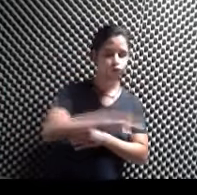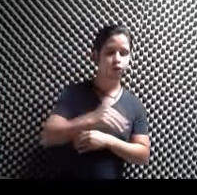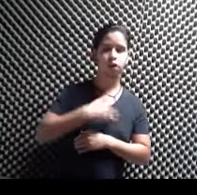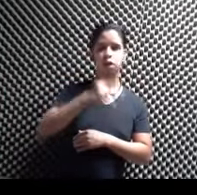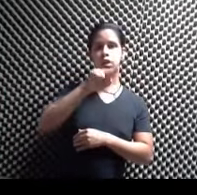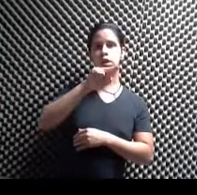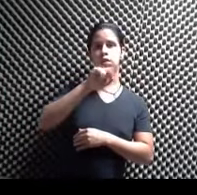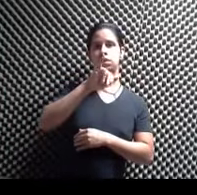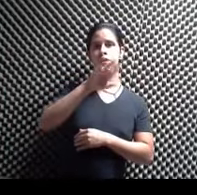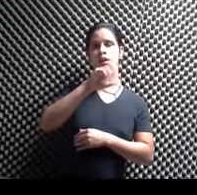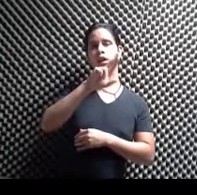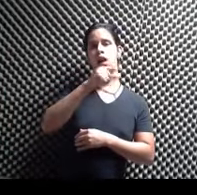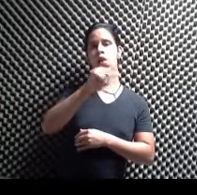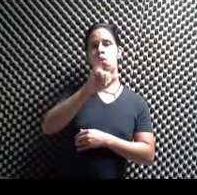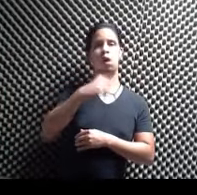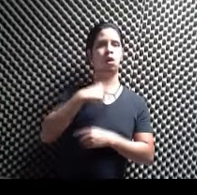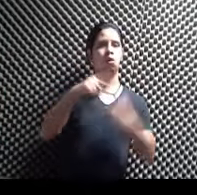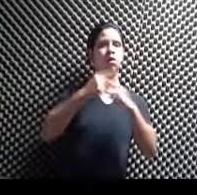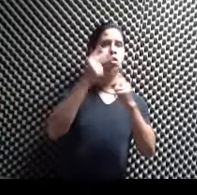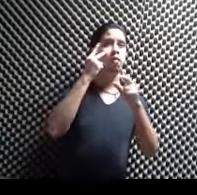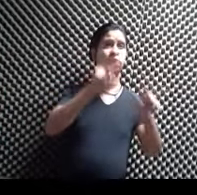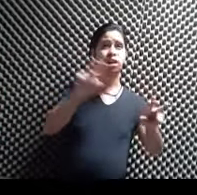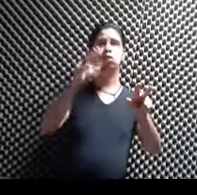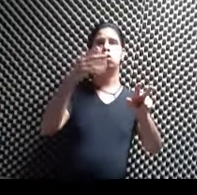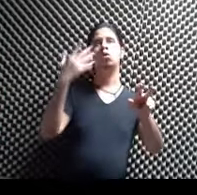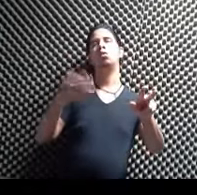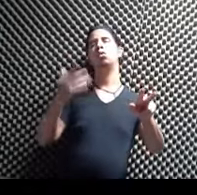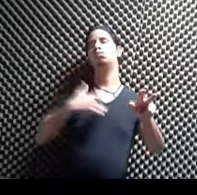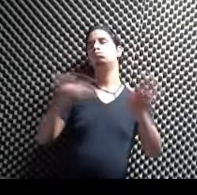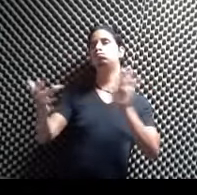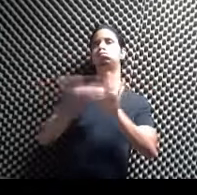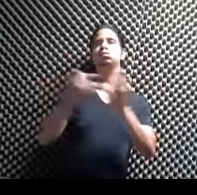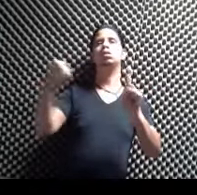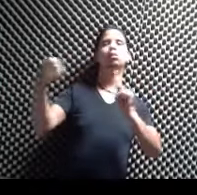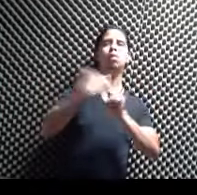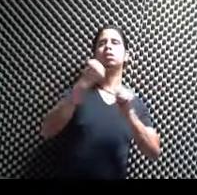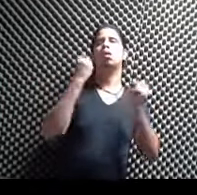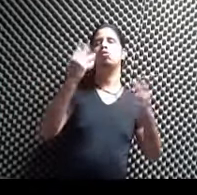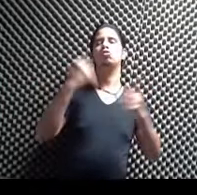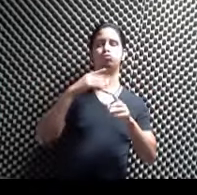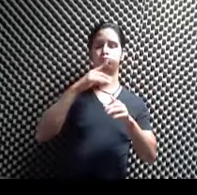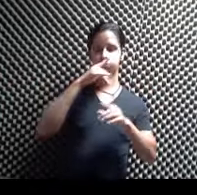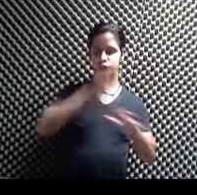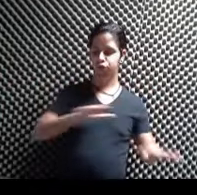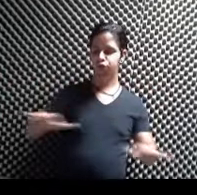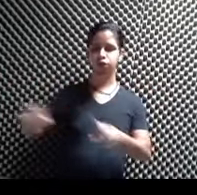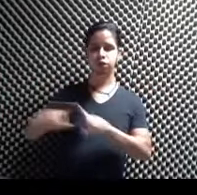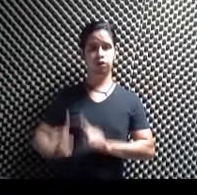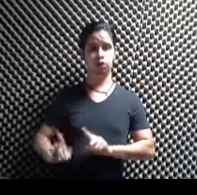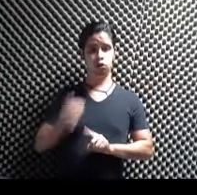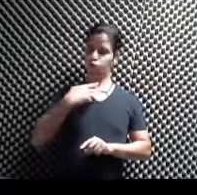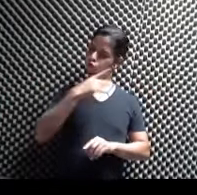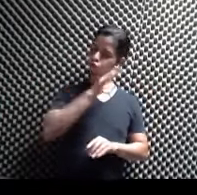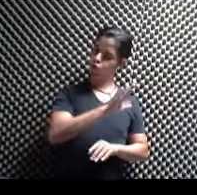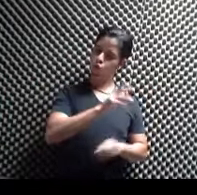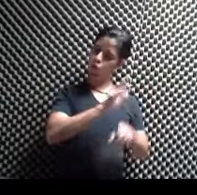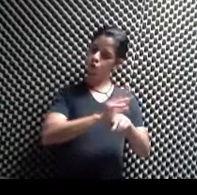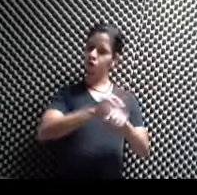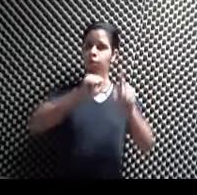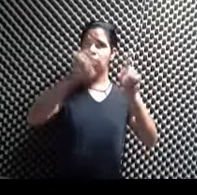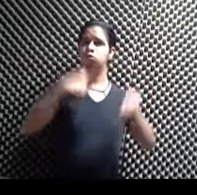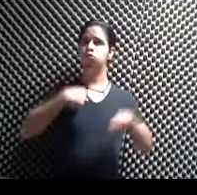libreta. Así que yo veo esto como impactando a muchos niños. Claro. Y tú úsalo para lo que tú necesites.